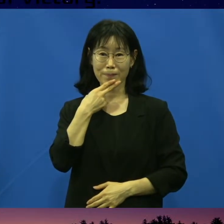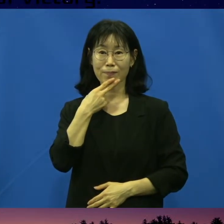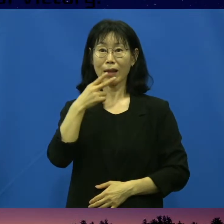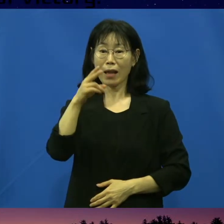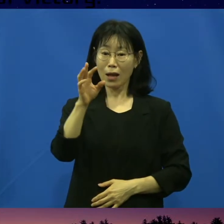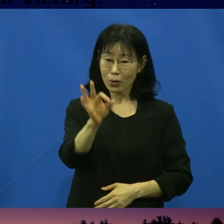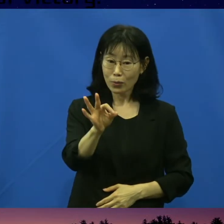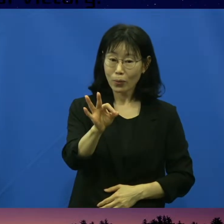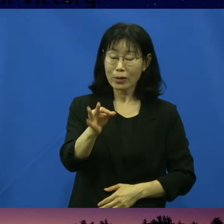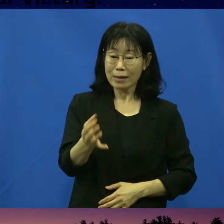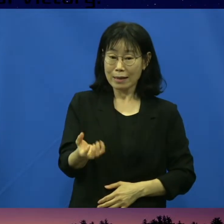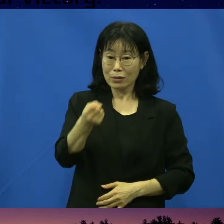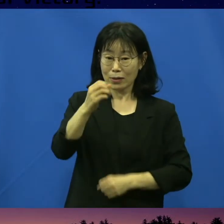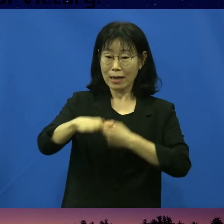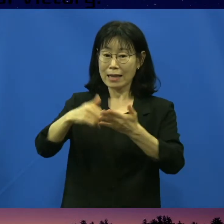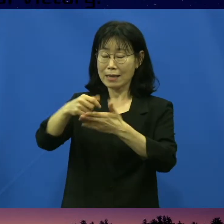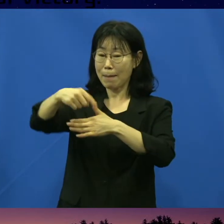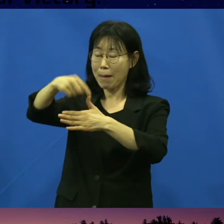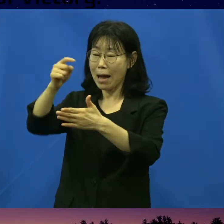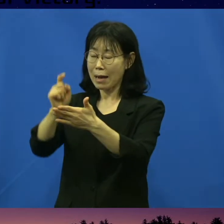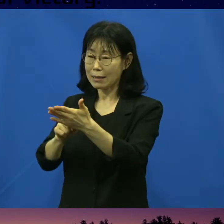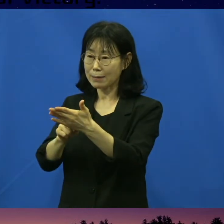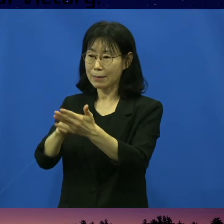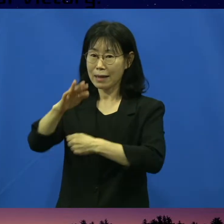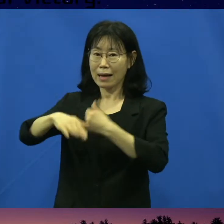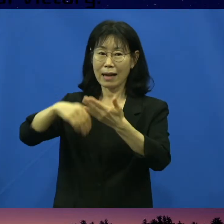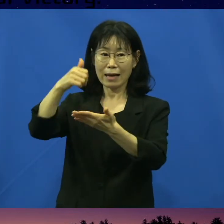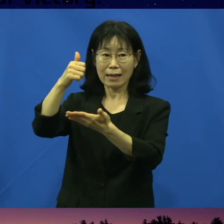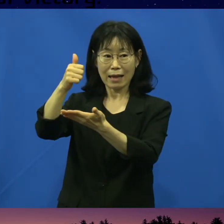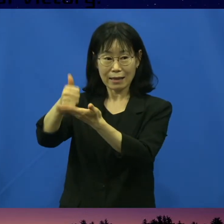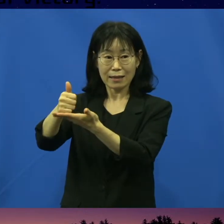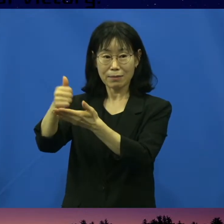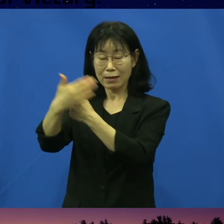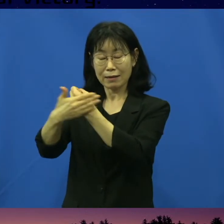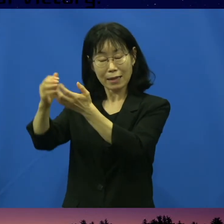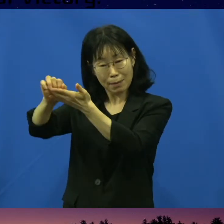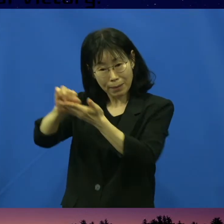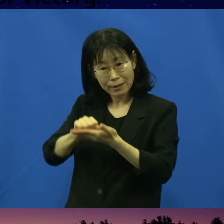마음을 살 수가 없습니다. 돈으로 구원을 흥정하는 것만큼 천박한 것은 없습니다.